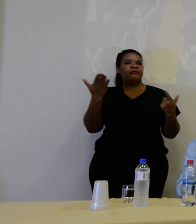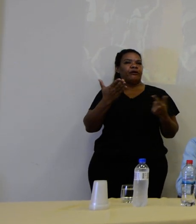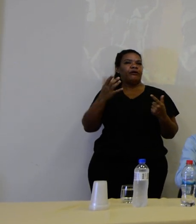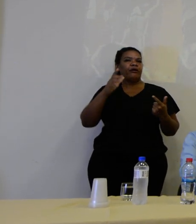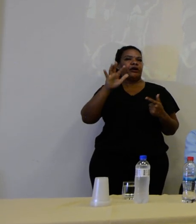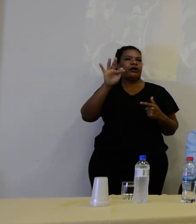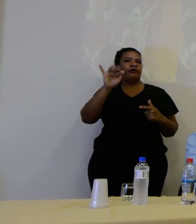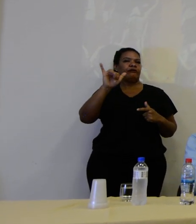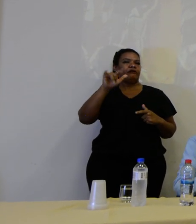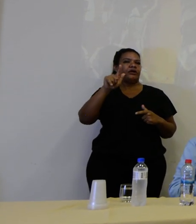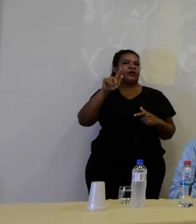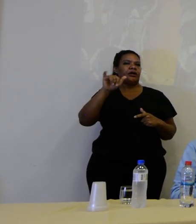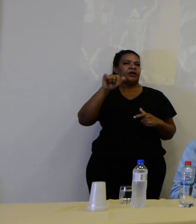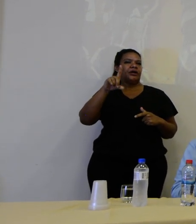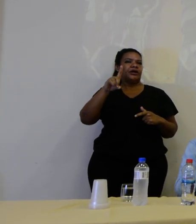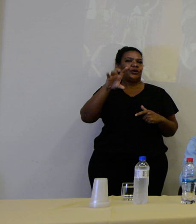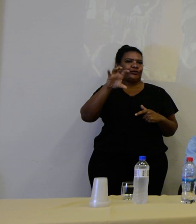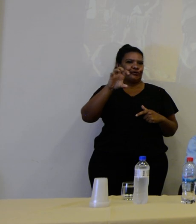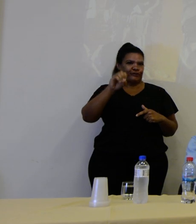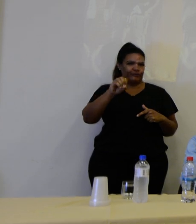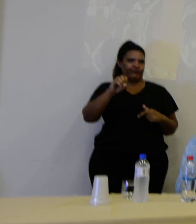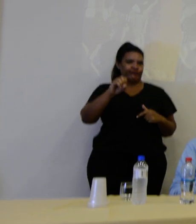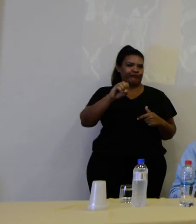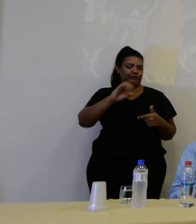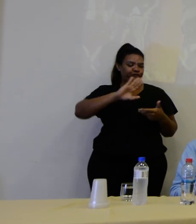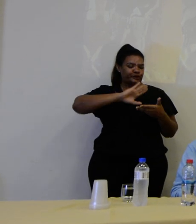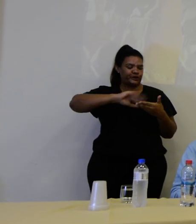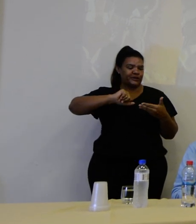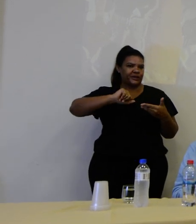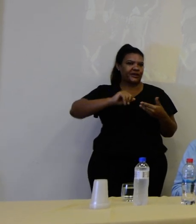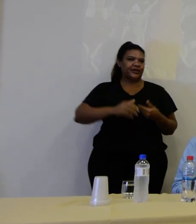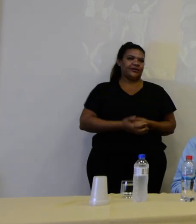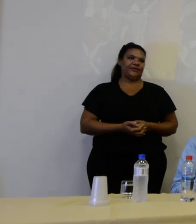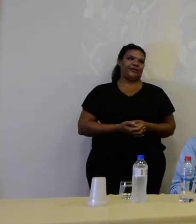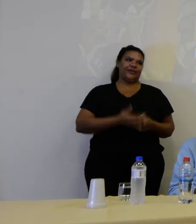aí bombardear ele, tá bom? Obrigado, gente querida.